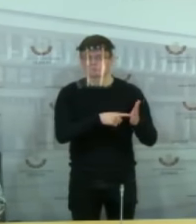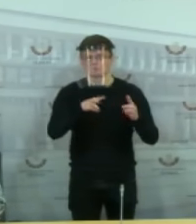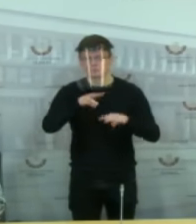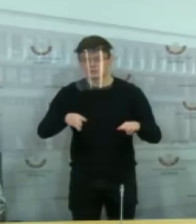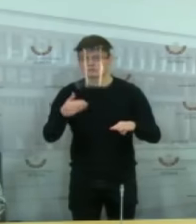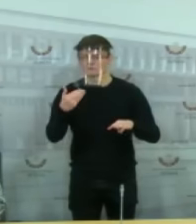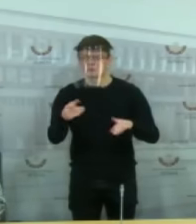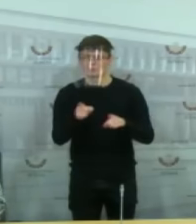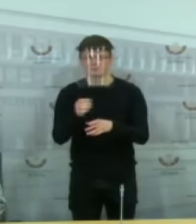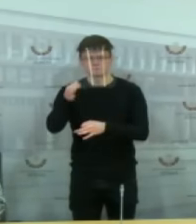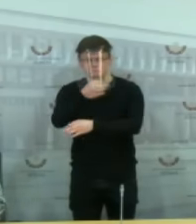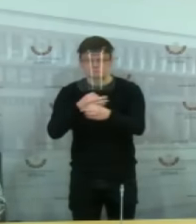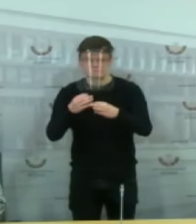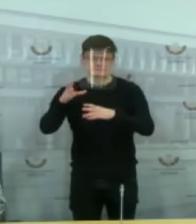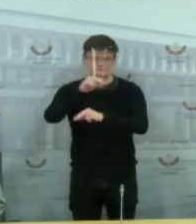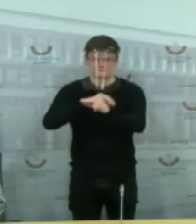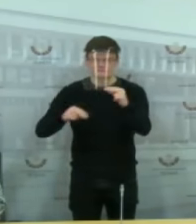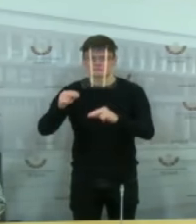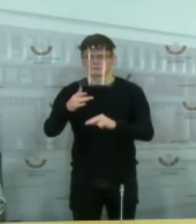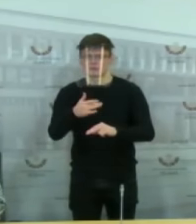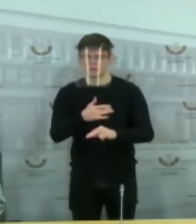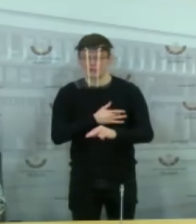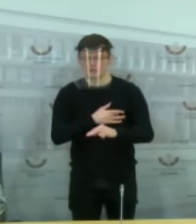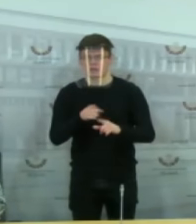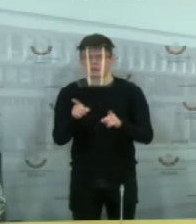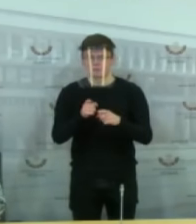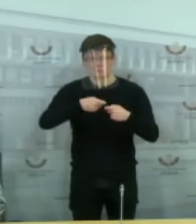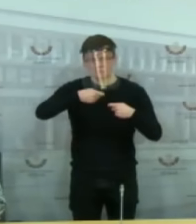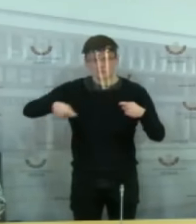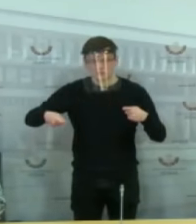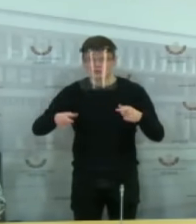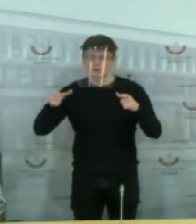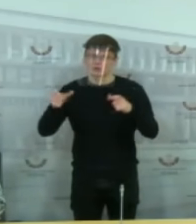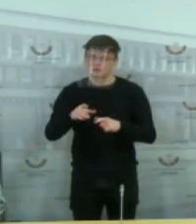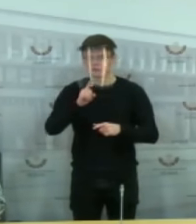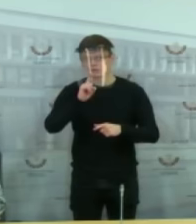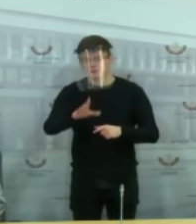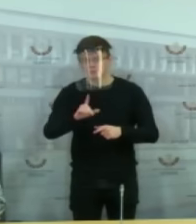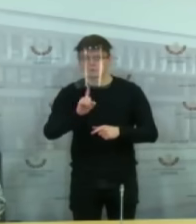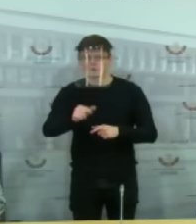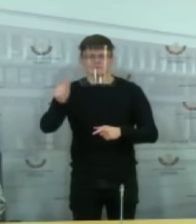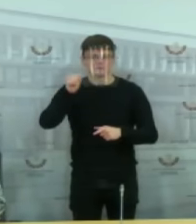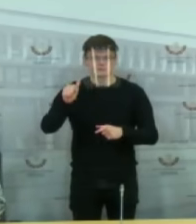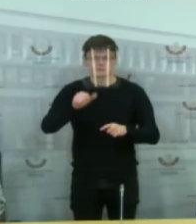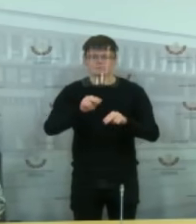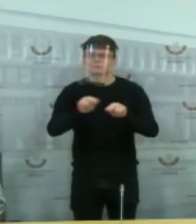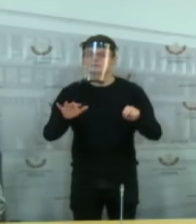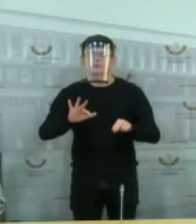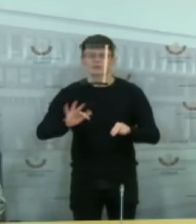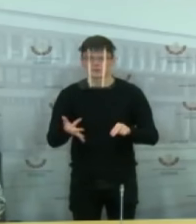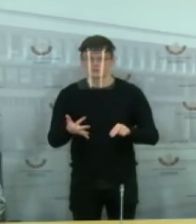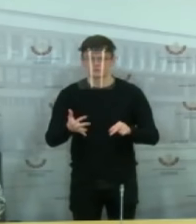jau nebetmeta galimybės, kad gal nepratesim to karantino, bet visada yra pabrėžiama, kad